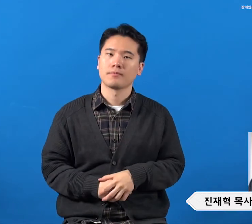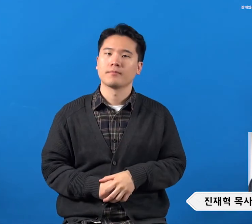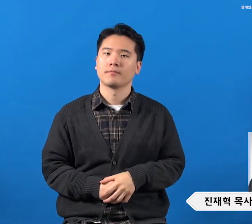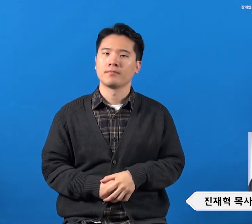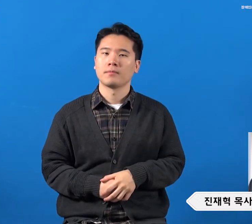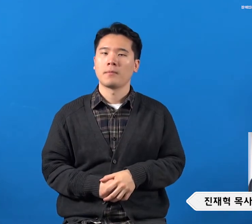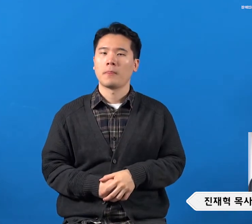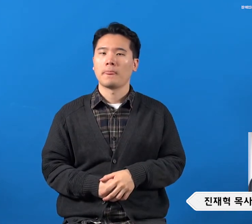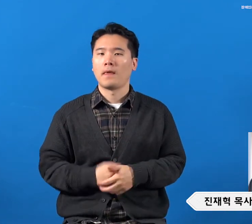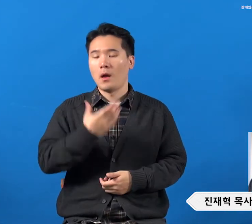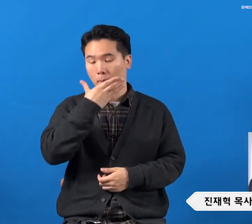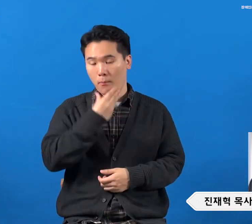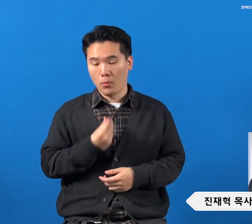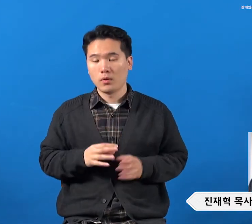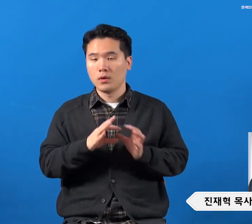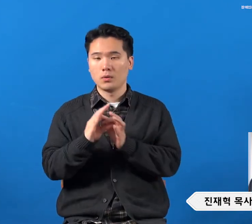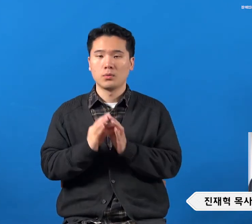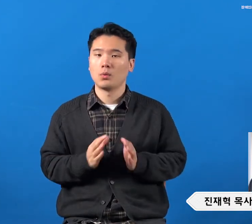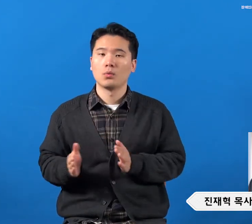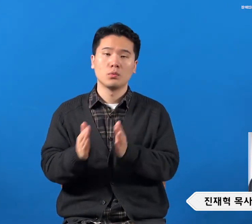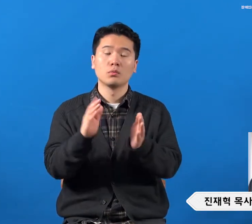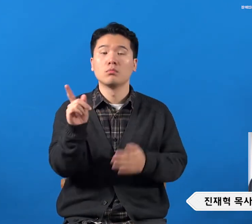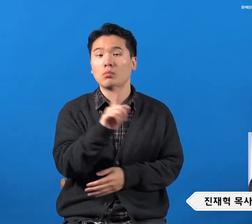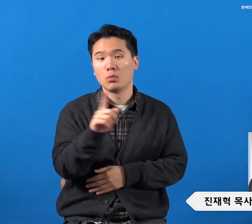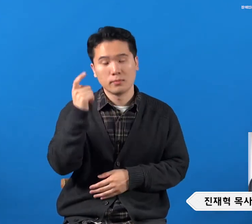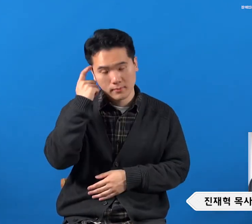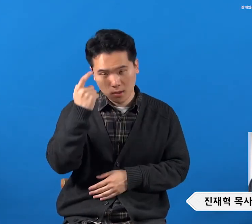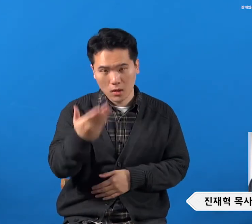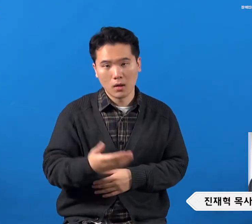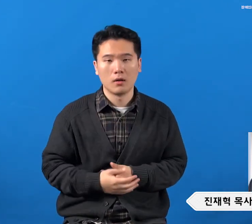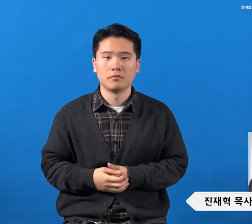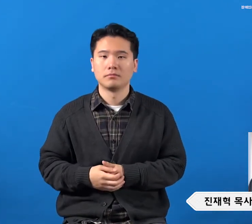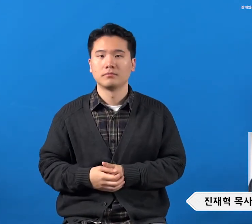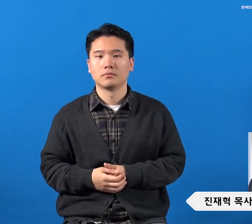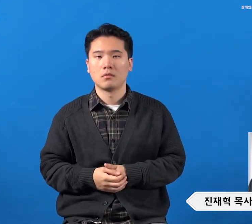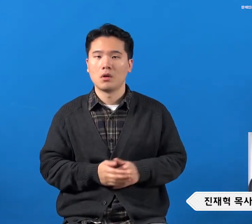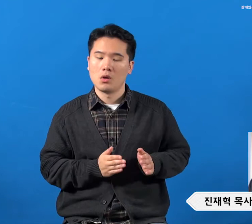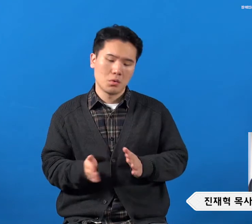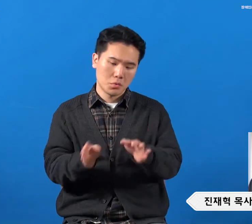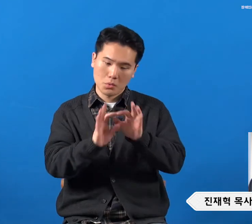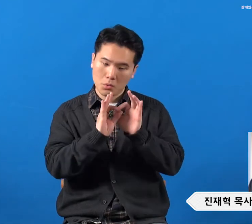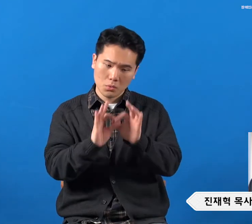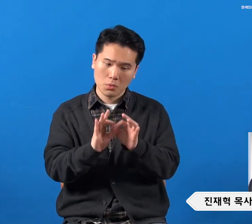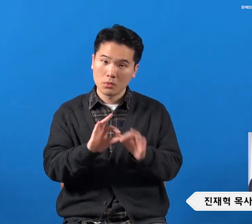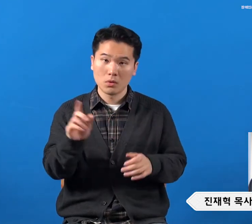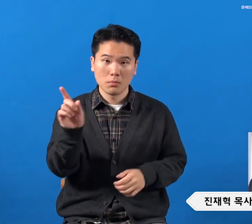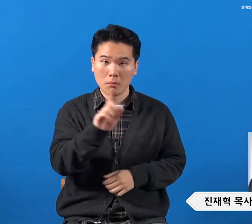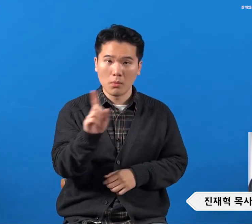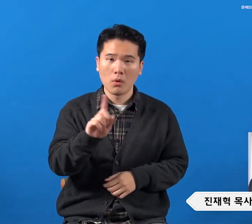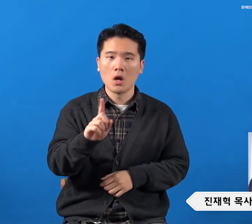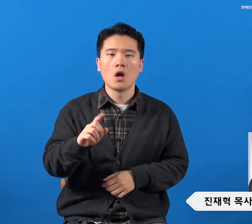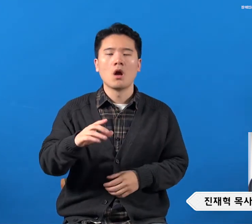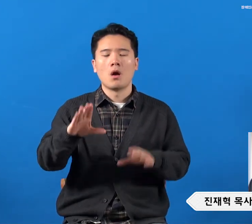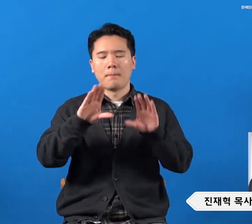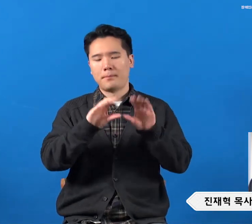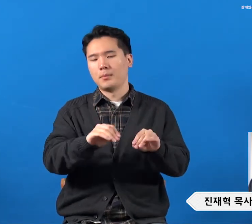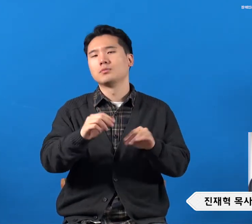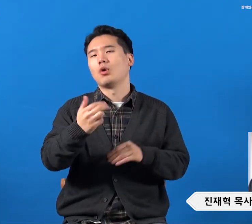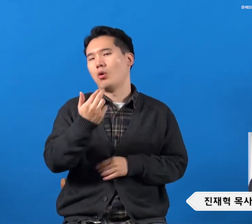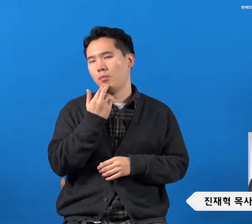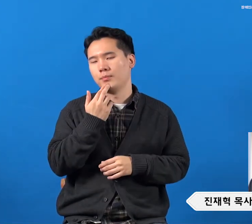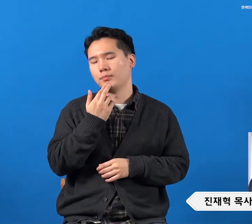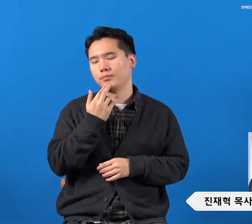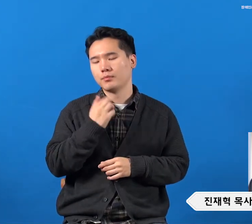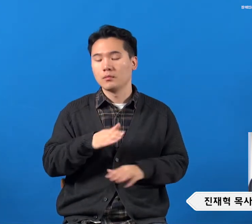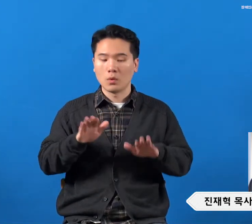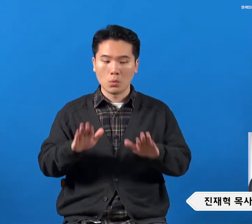축복의 통로 무엇입니까? 통로는 멈추지 않습니다. 종점이 아닙니다. 오늘 이